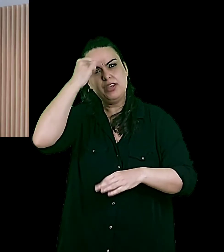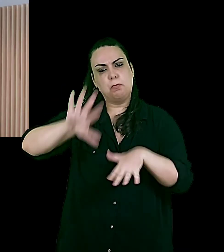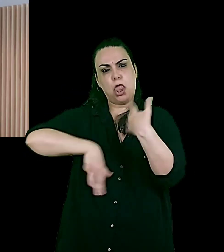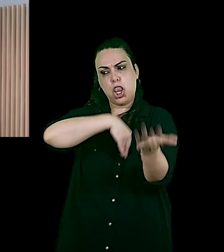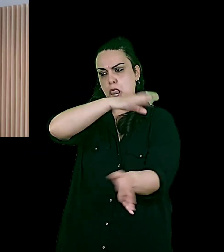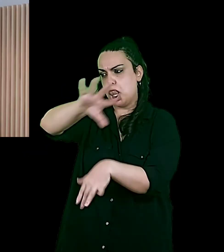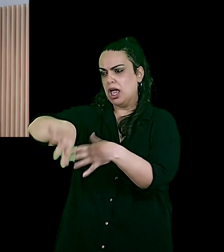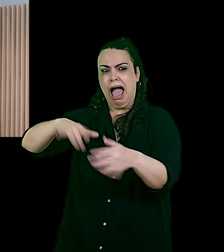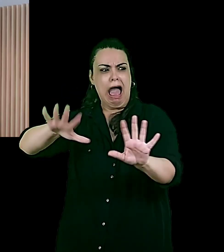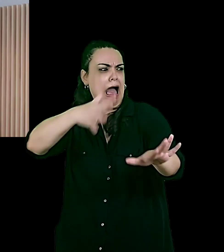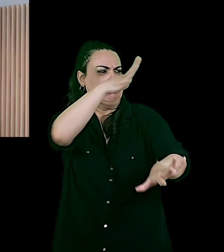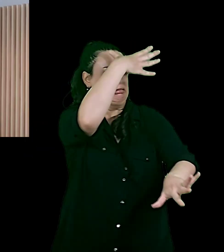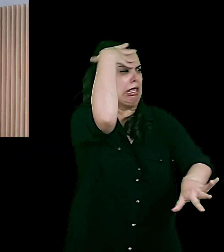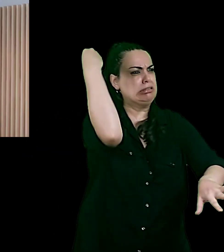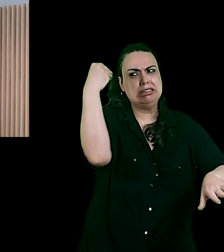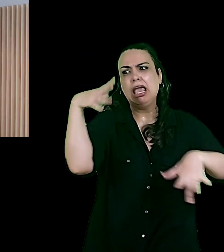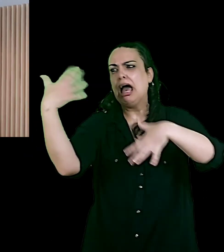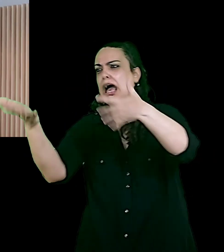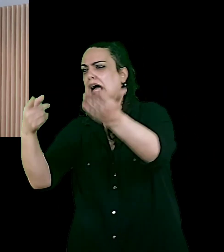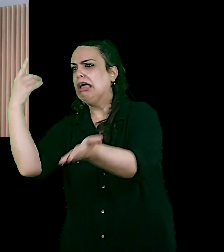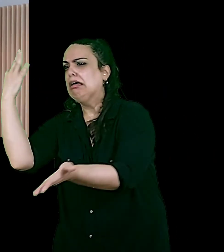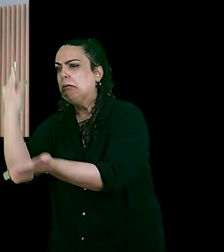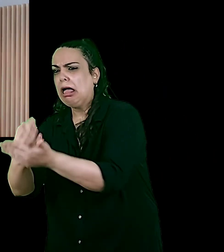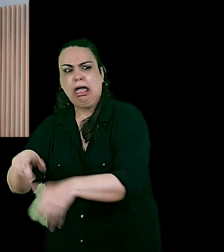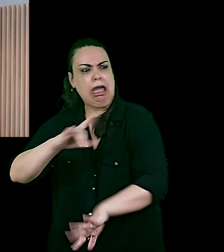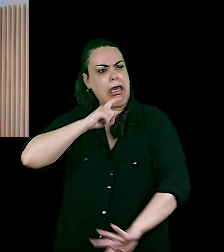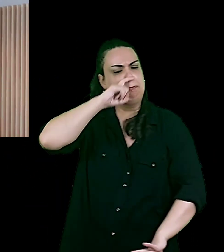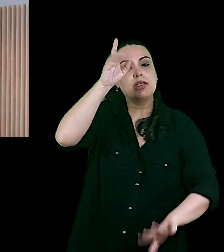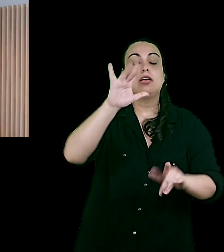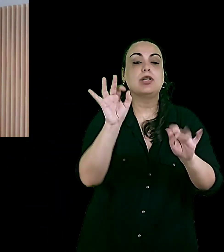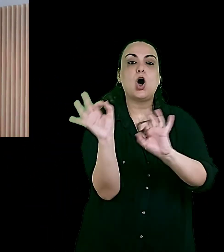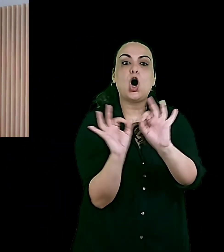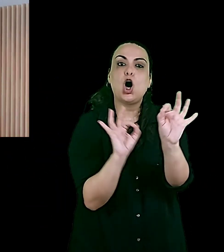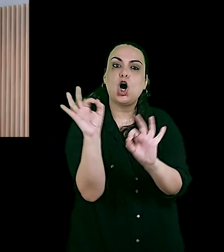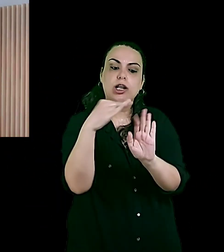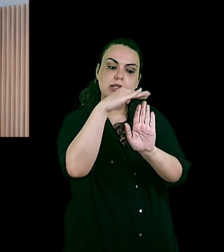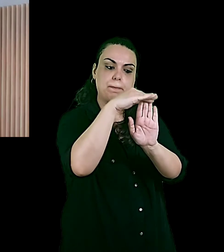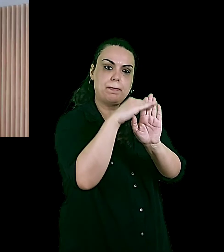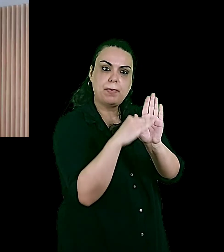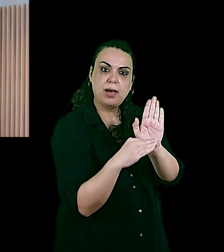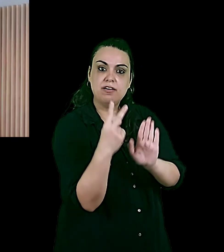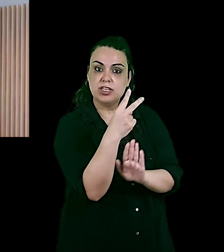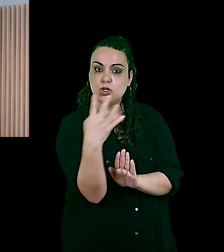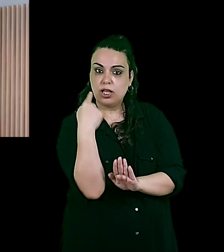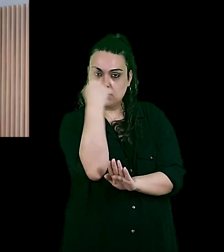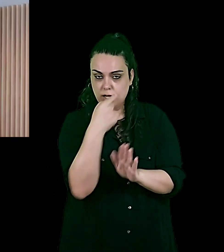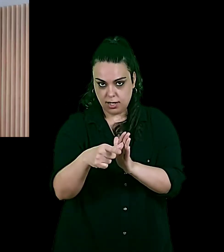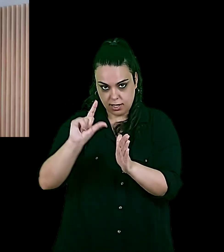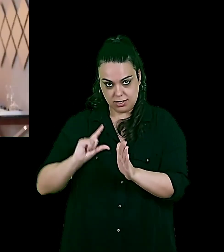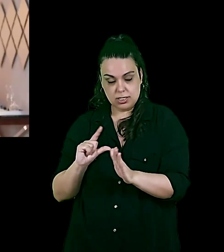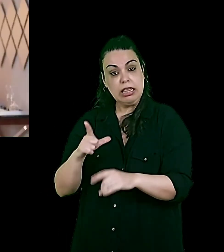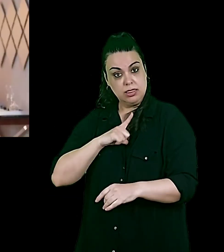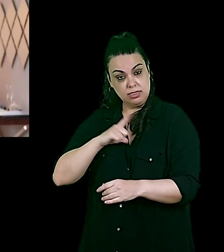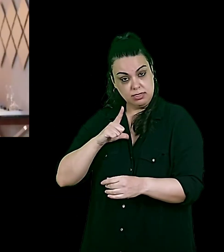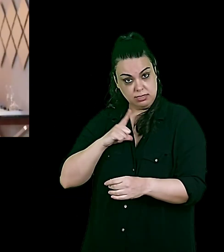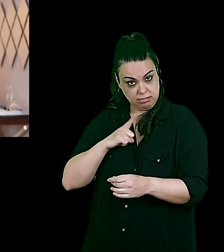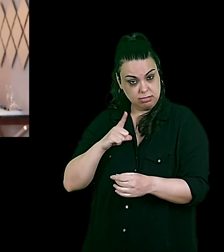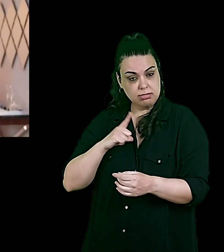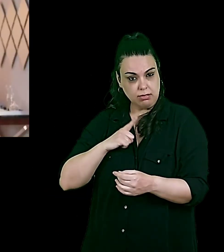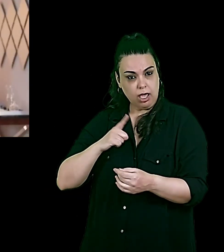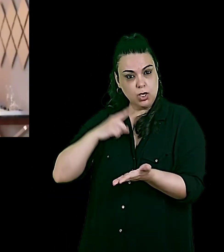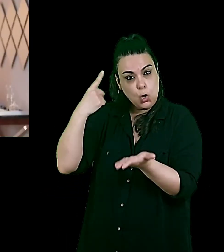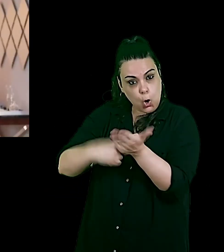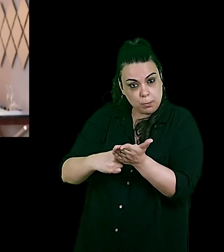sua vida, ou com você mesmo, né? Para organizar a sua vida. E aí você vai estabelecer isso com 24 horas de antecedência. Tem um compromisso